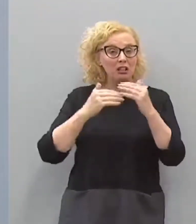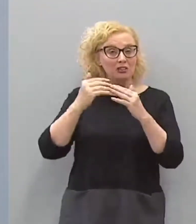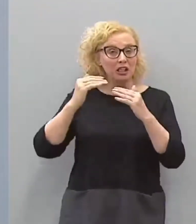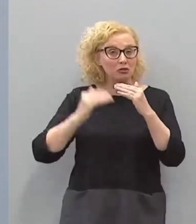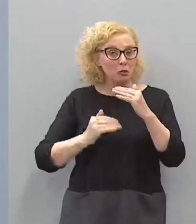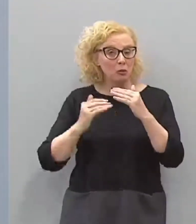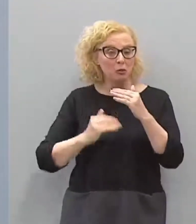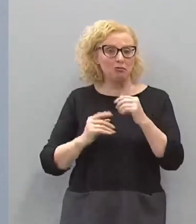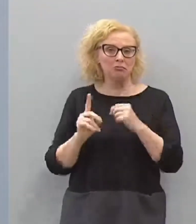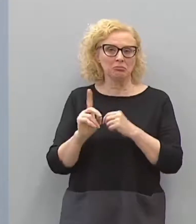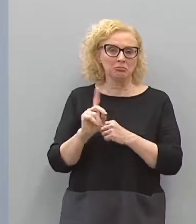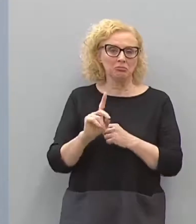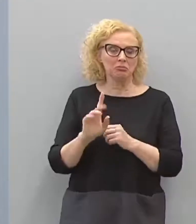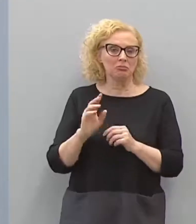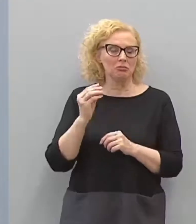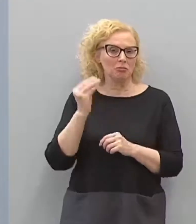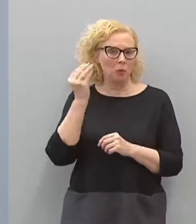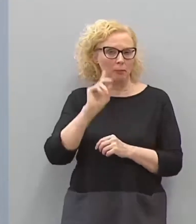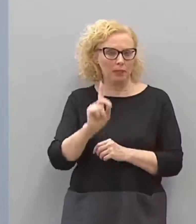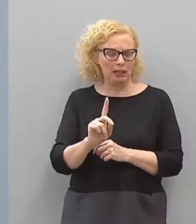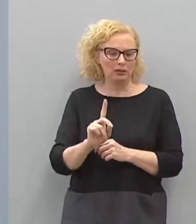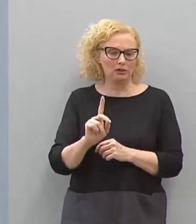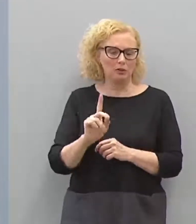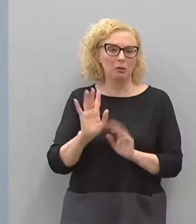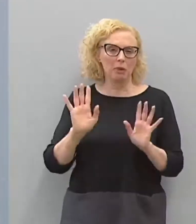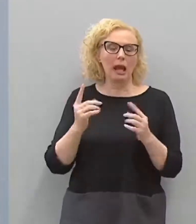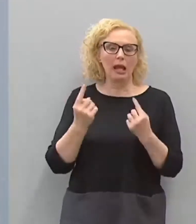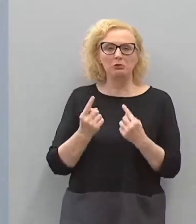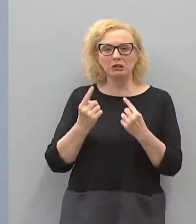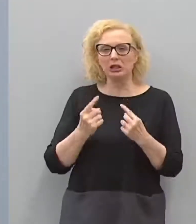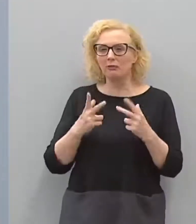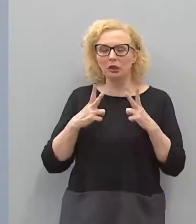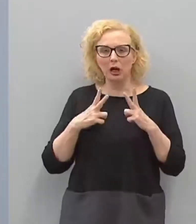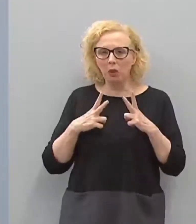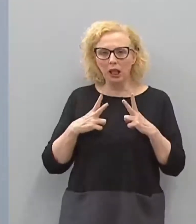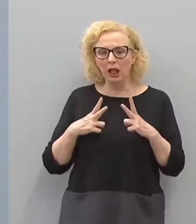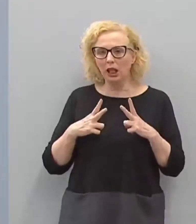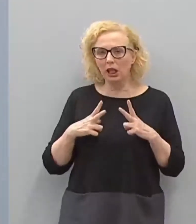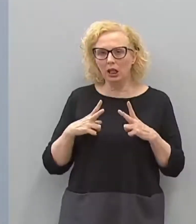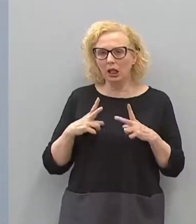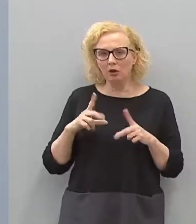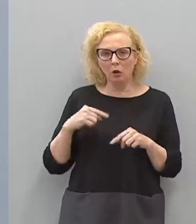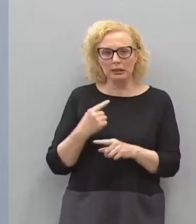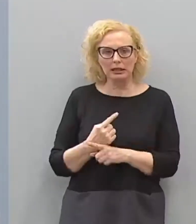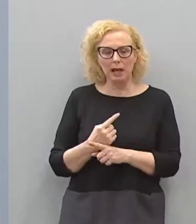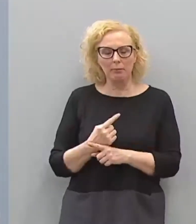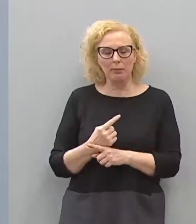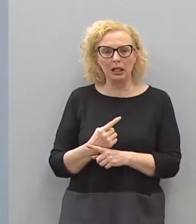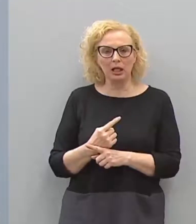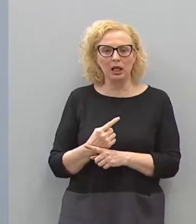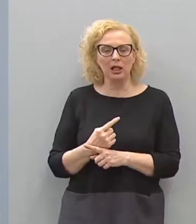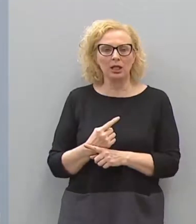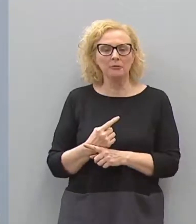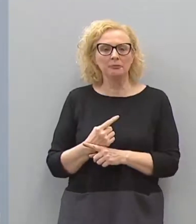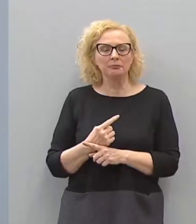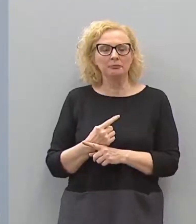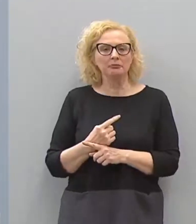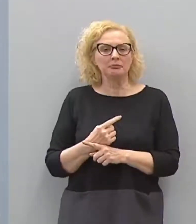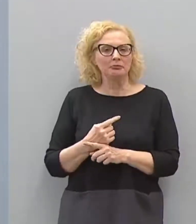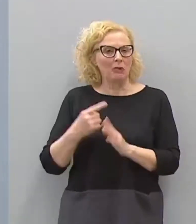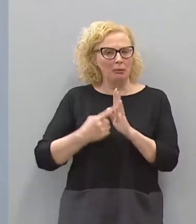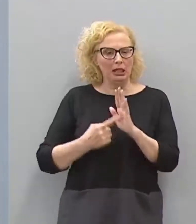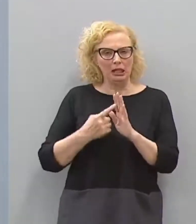comunque attendiamo con serenità come abbiamo sempre atteso nel nei mesi